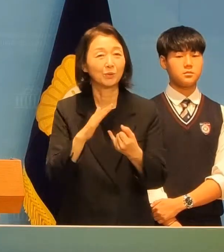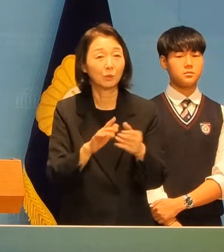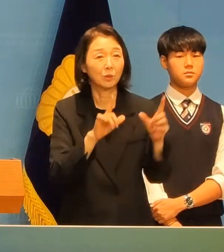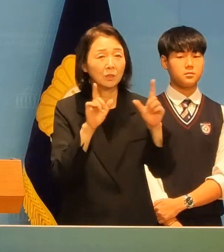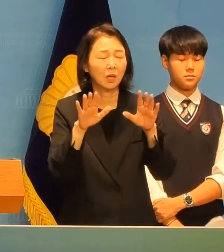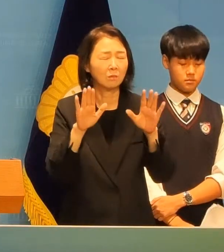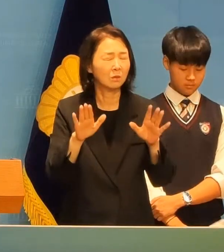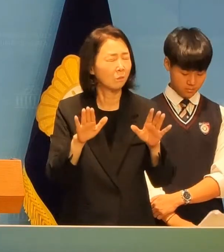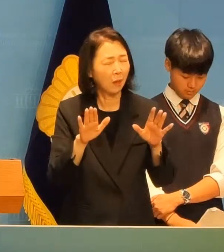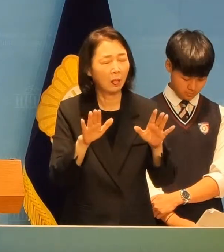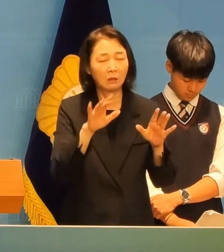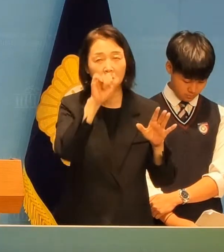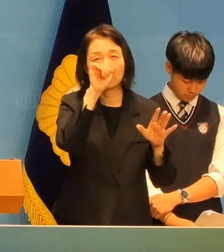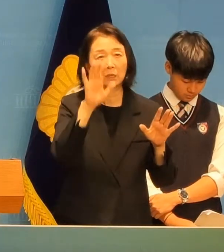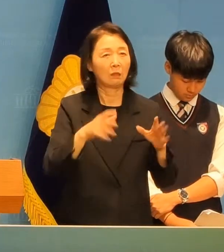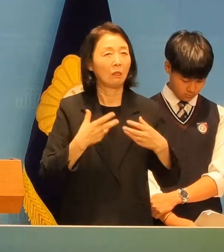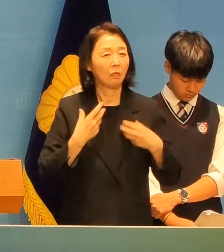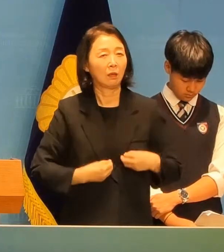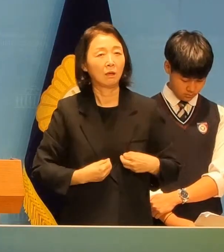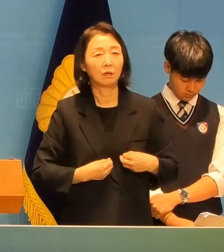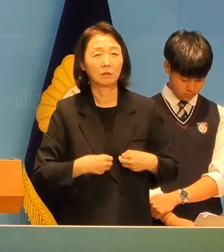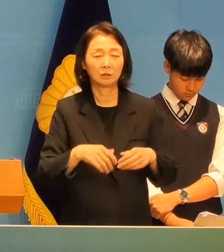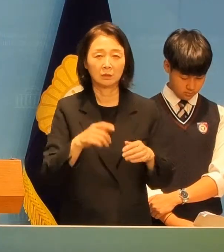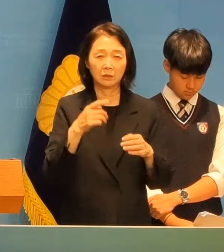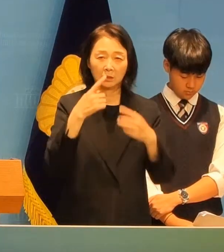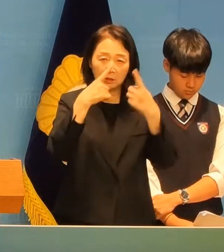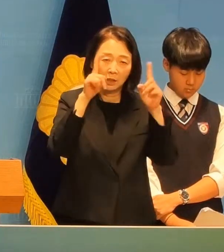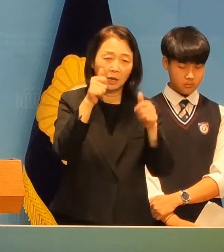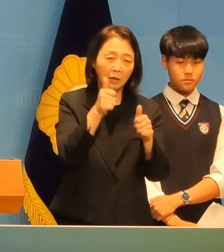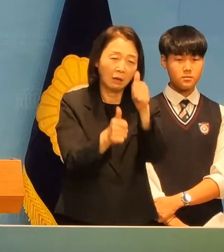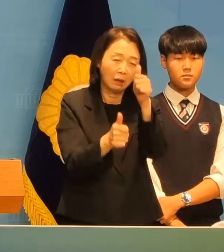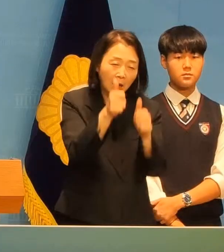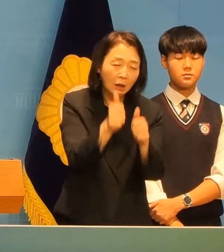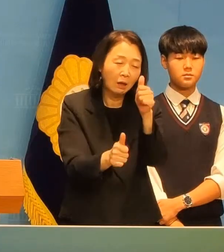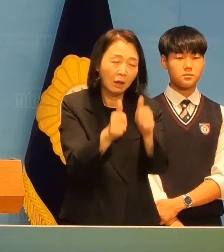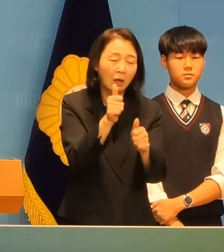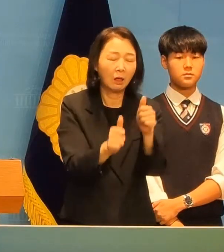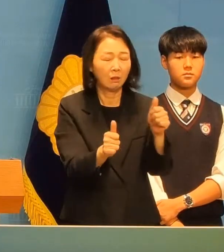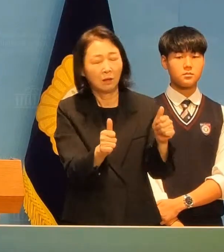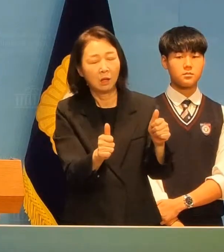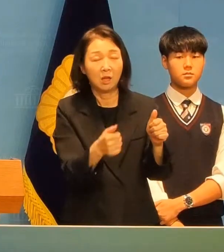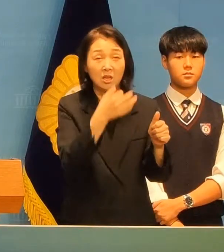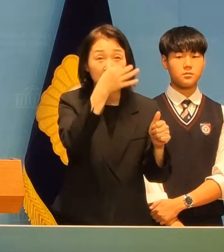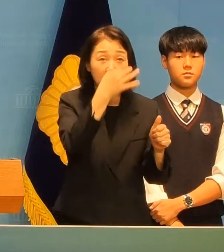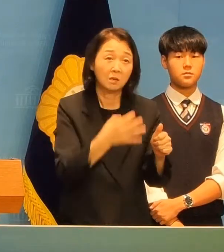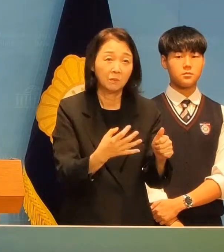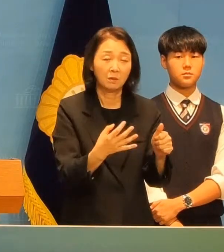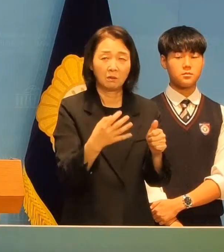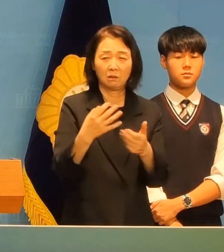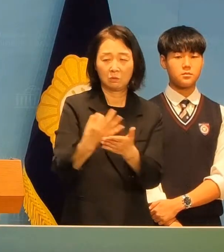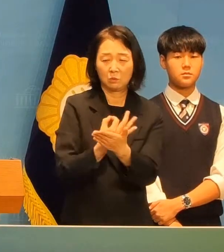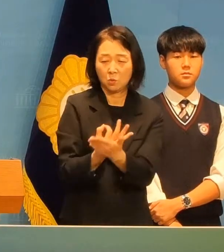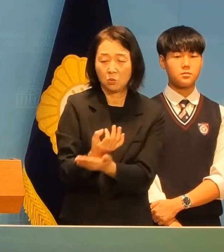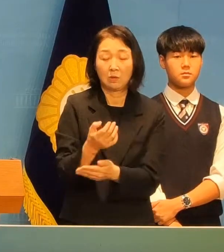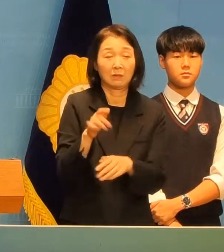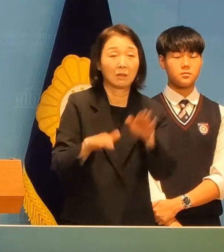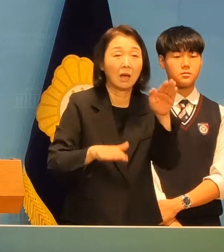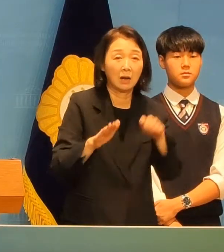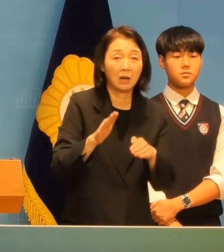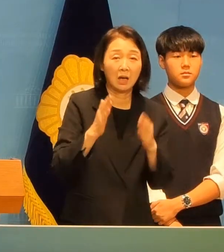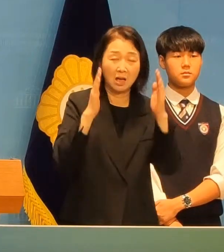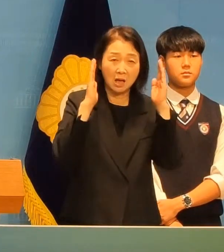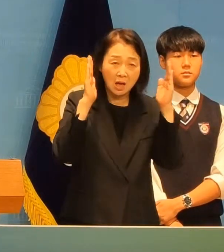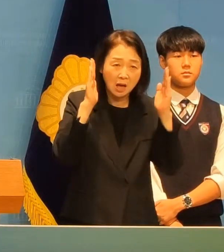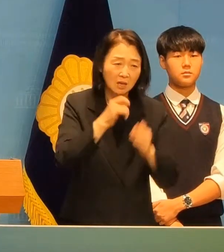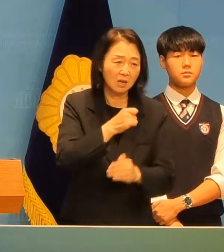여전히 무너져 내리고 있습니다. 입시 경쟁에 속절없이 소모되어가는 학생들, 소득 수준에 따라 학업 성적이